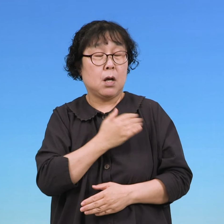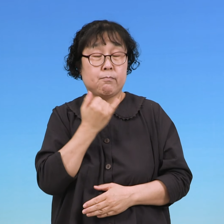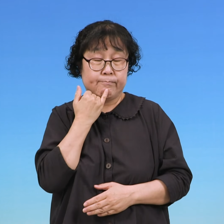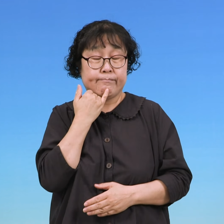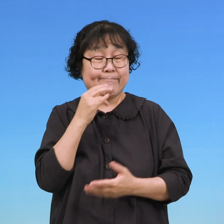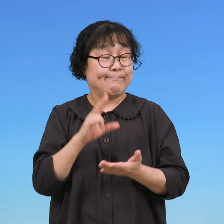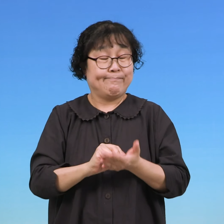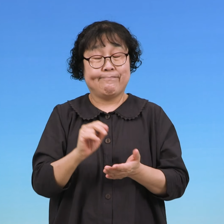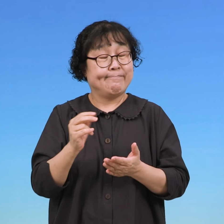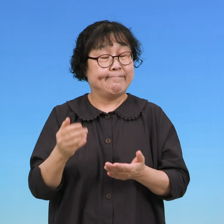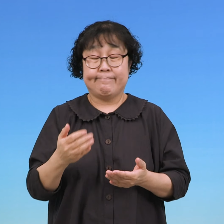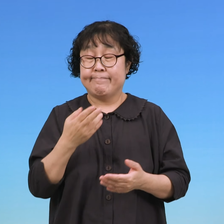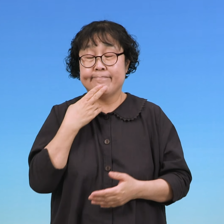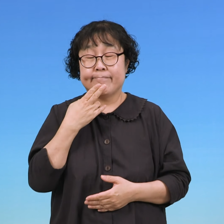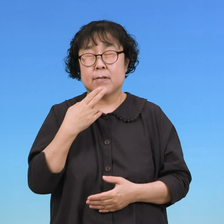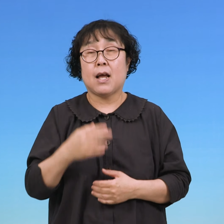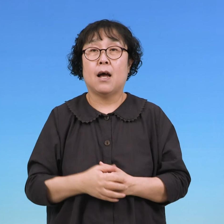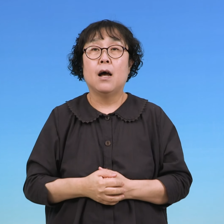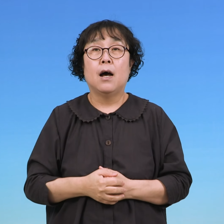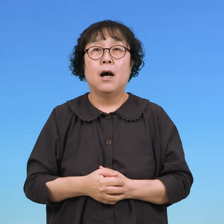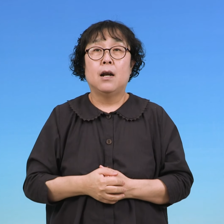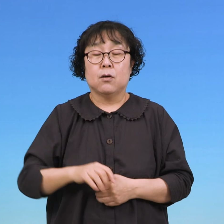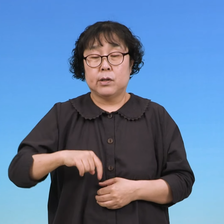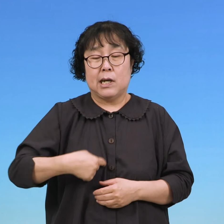교회는 문제가 없다고 그렇게 자기